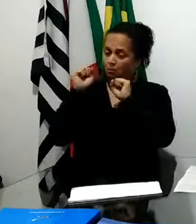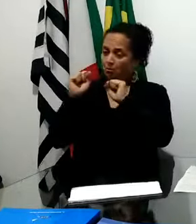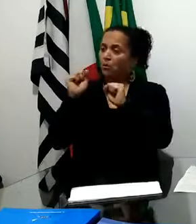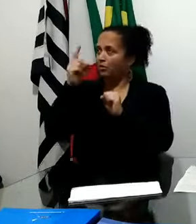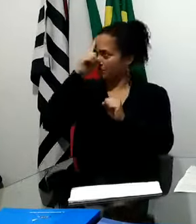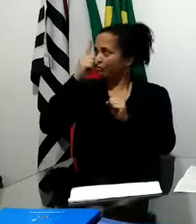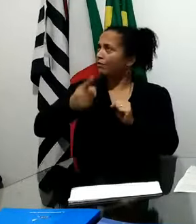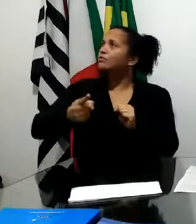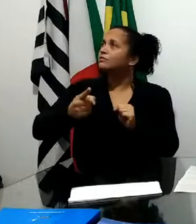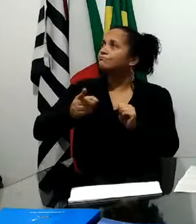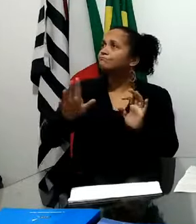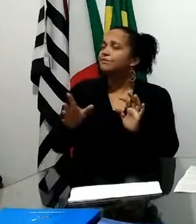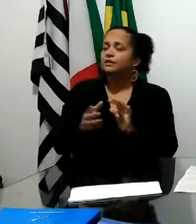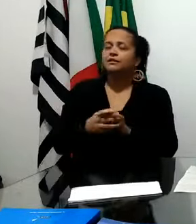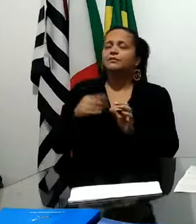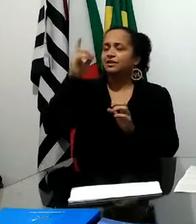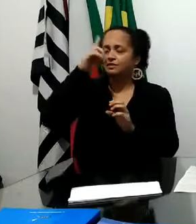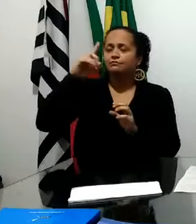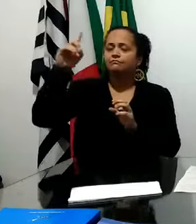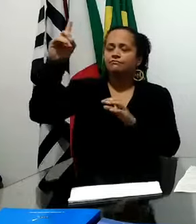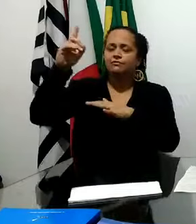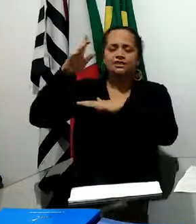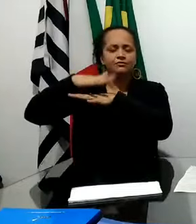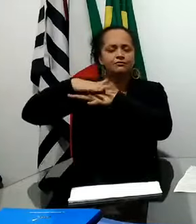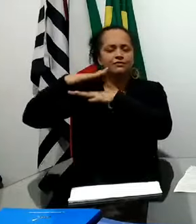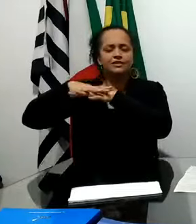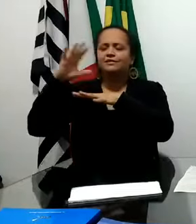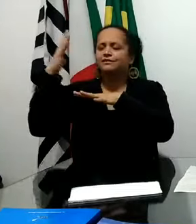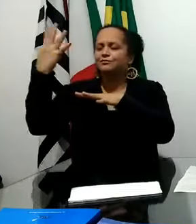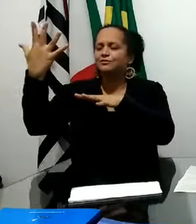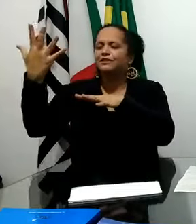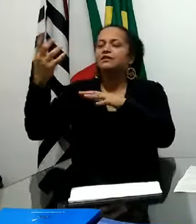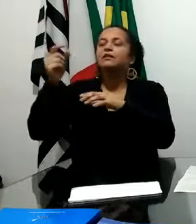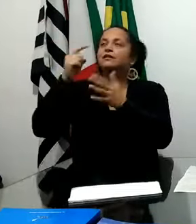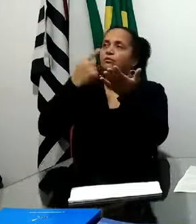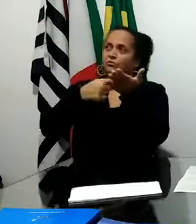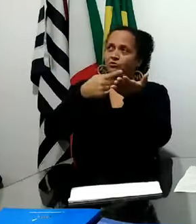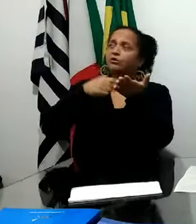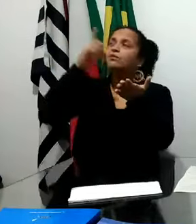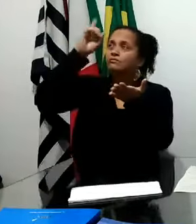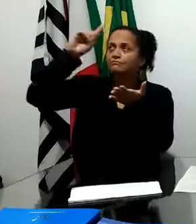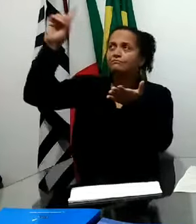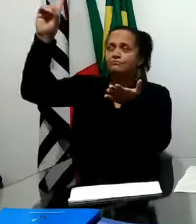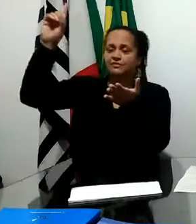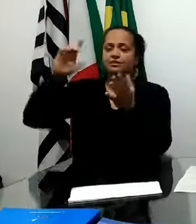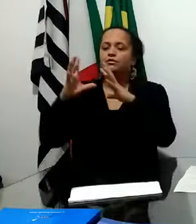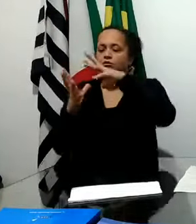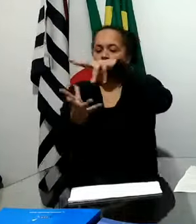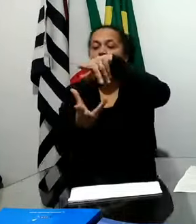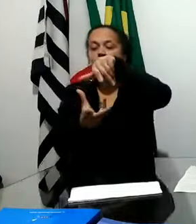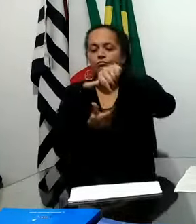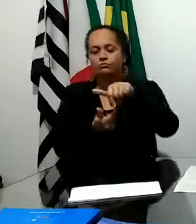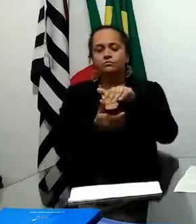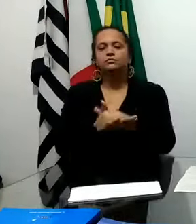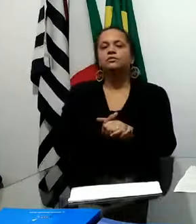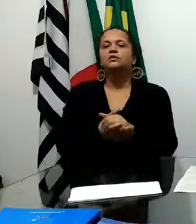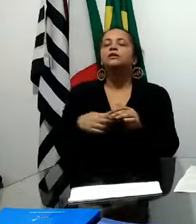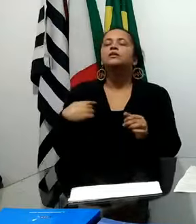que o propósito do Senhor se cumpra, não somente sobre a nossa nação, mas sobre o mundo inteiro. Nós chamamos, Pai,